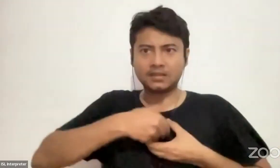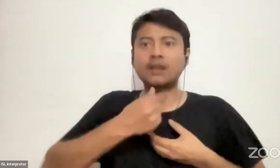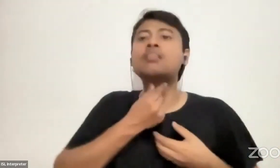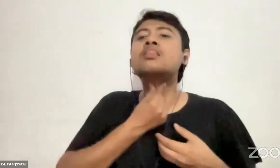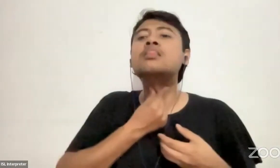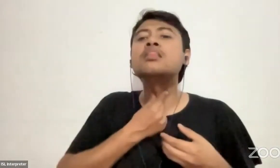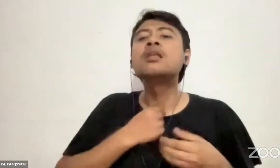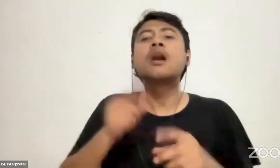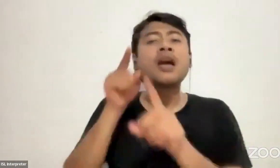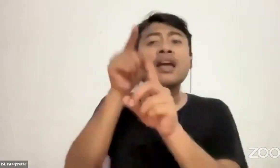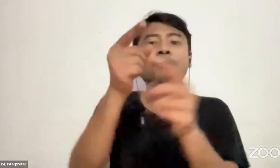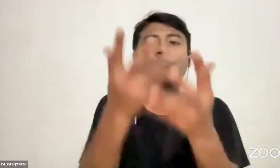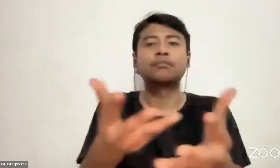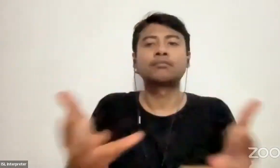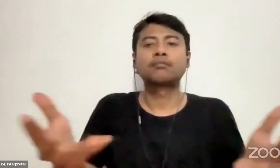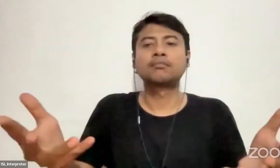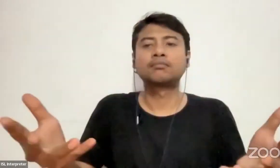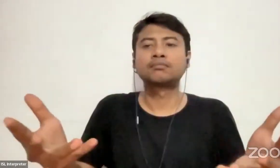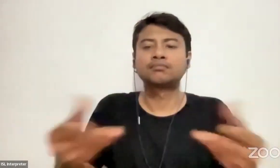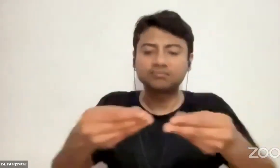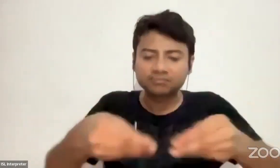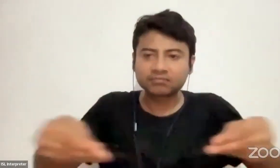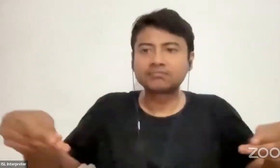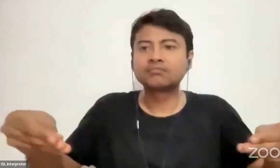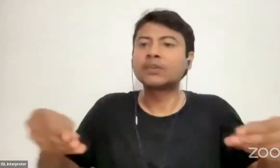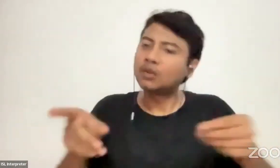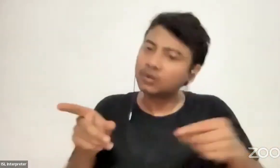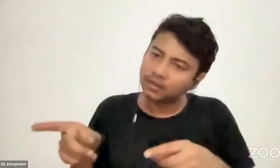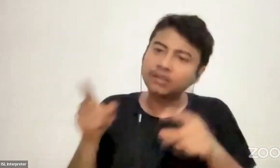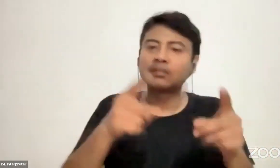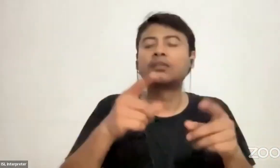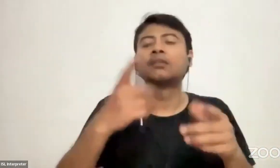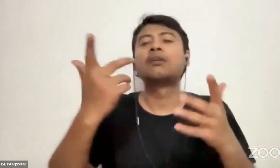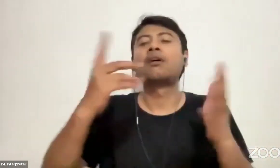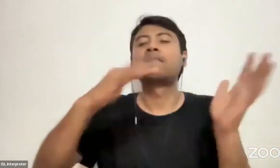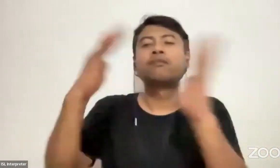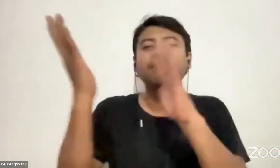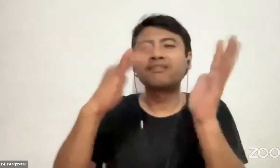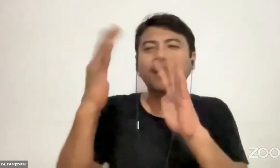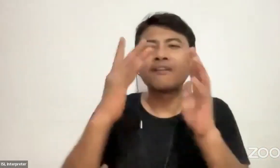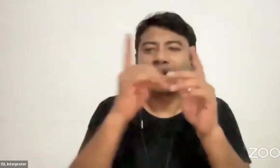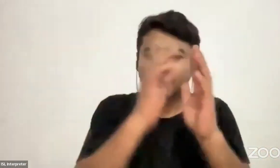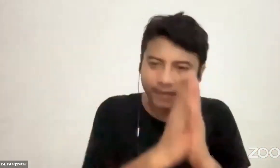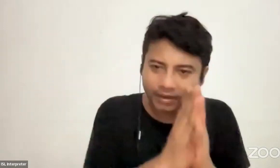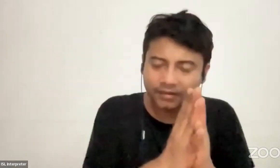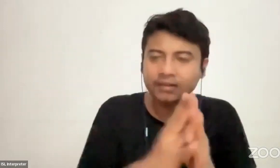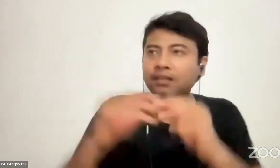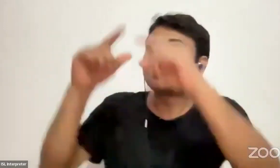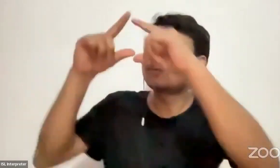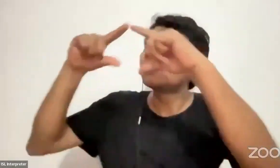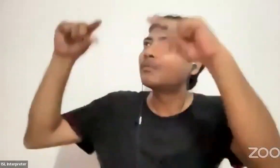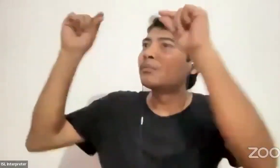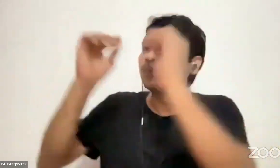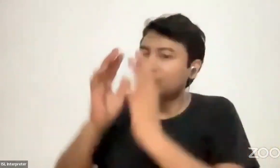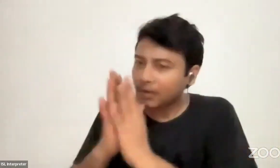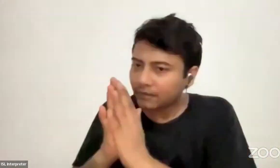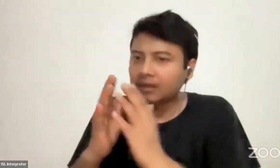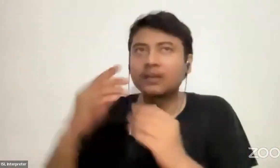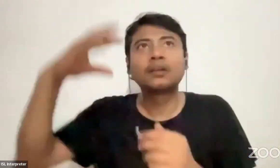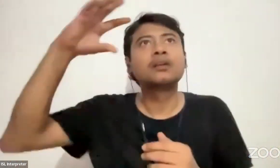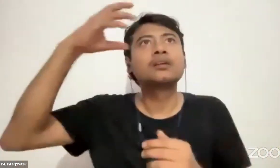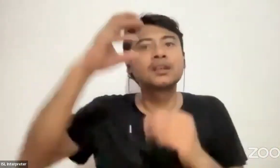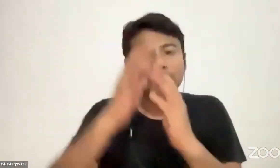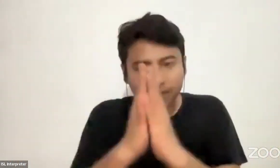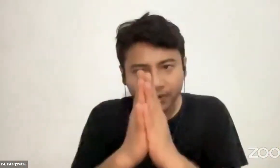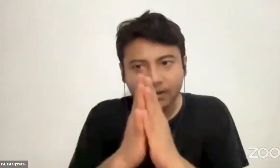हैं, अलग अलग प्रकार के देवताओं के पास, इंद्र, चंद्र, सूर्य, इस प्रकार के देवताओं की शरण में वो चले जाते